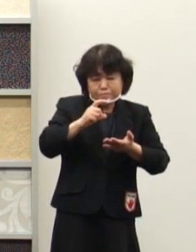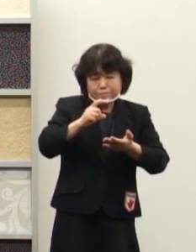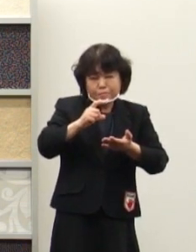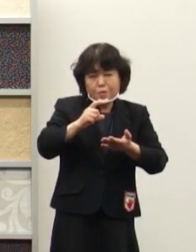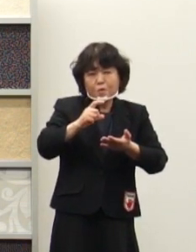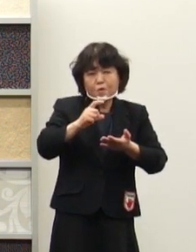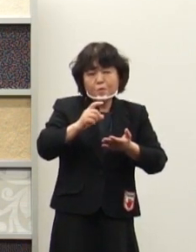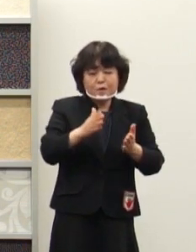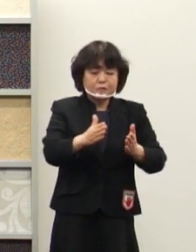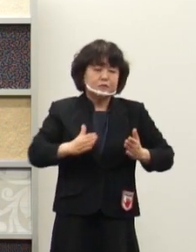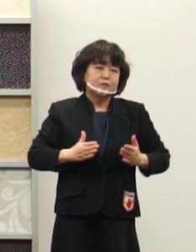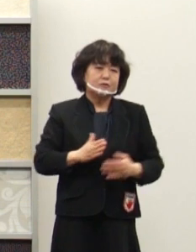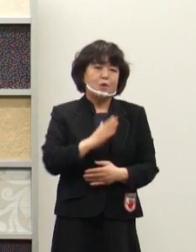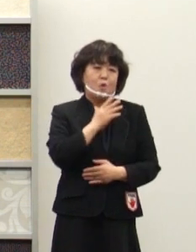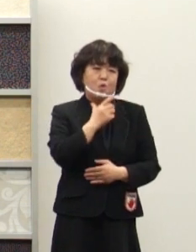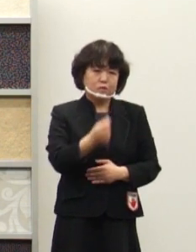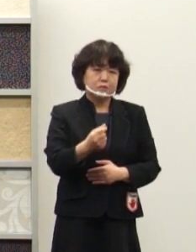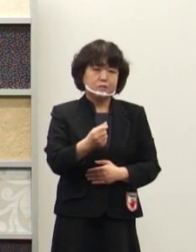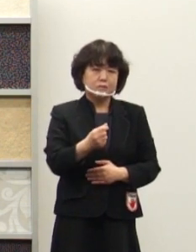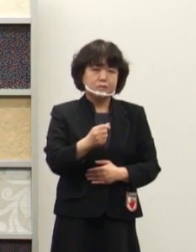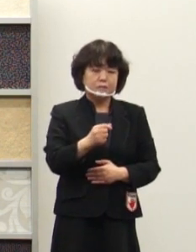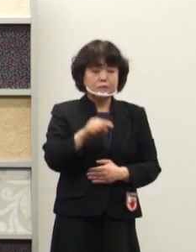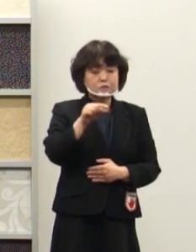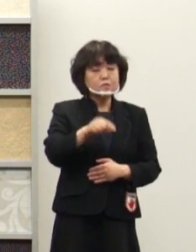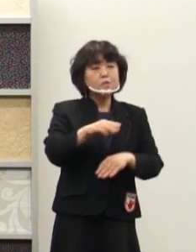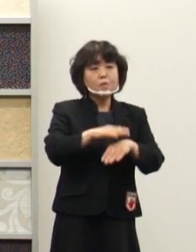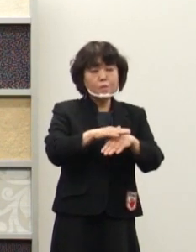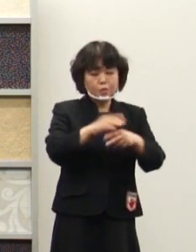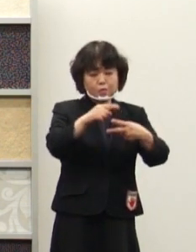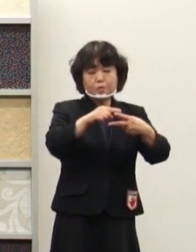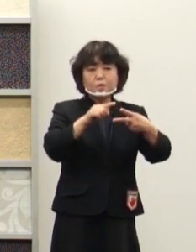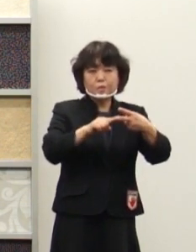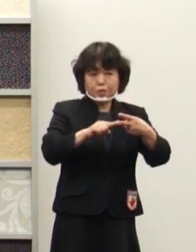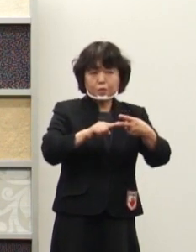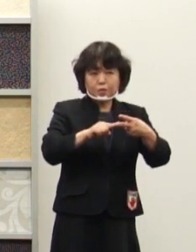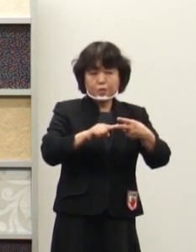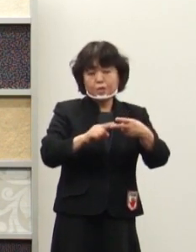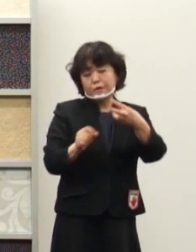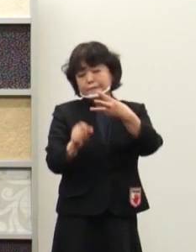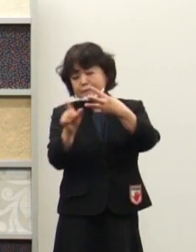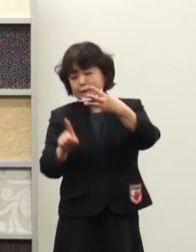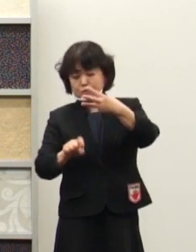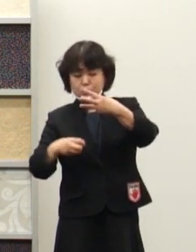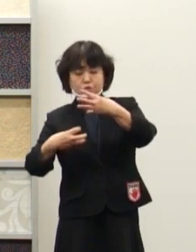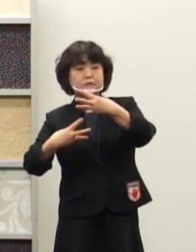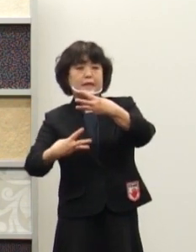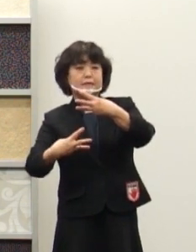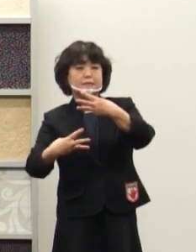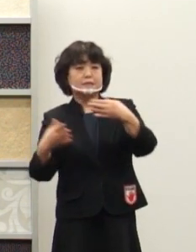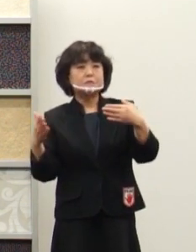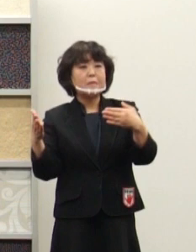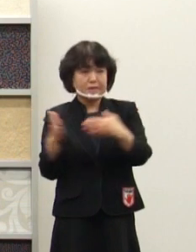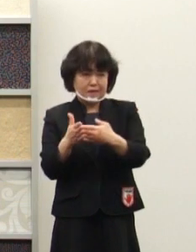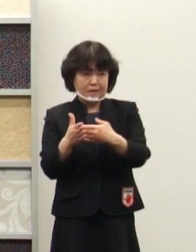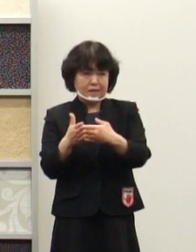ては、1週間延長させていただきまして、今月13日までとさせていただきたいと思